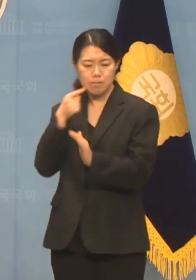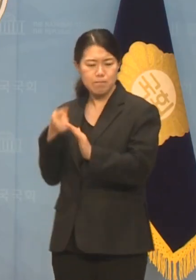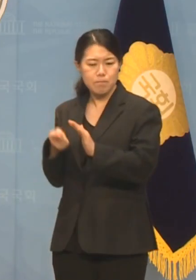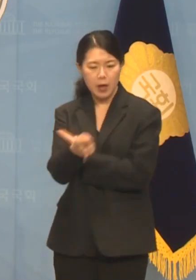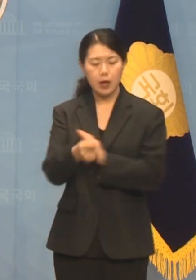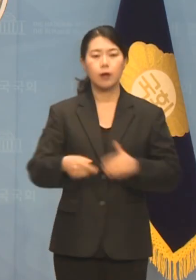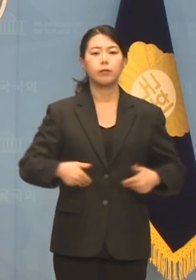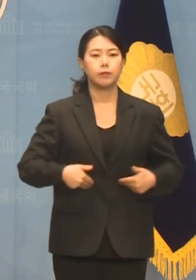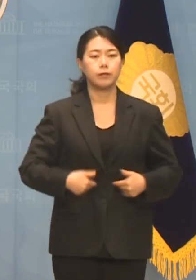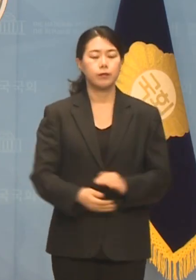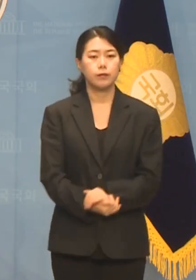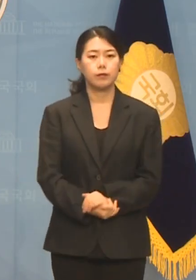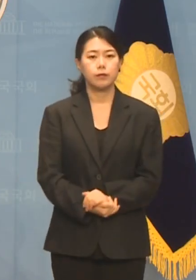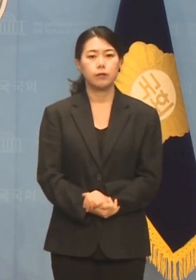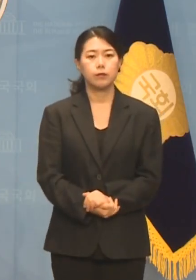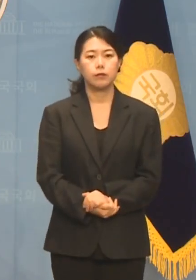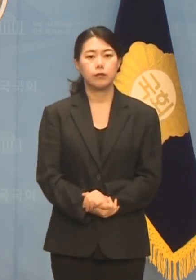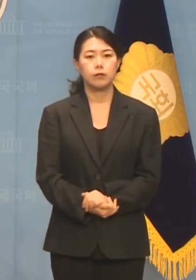조치가 필요합니다.